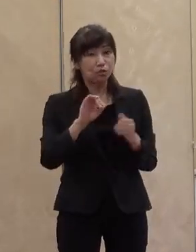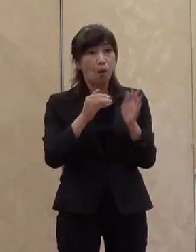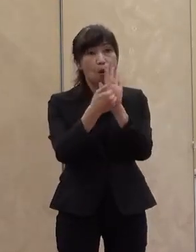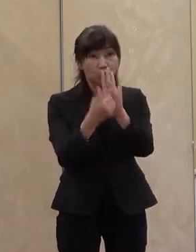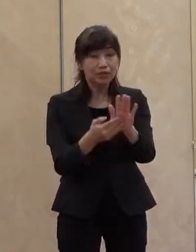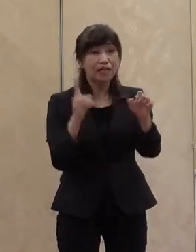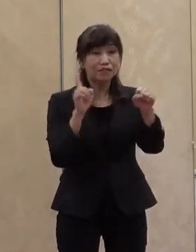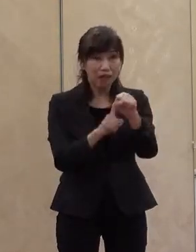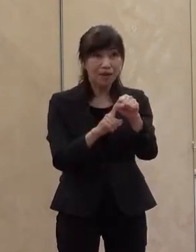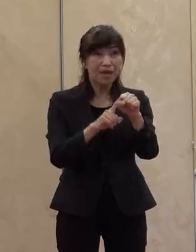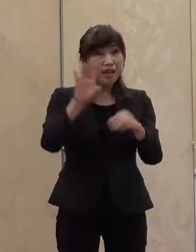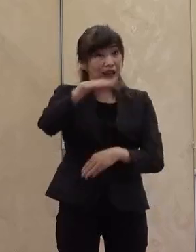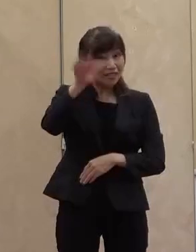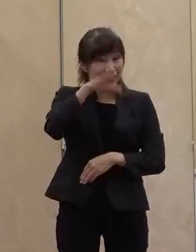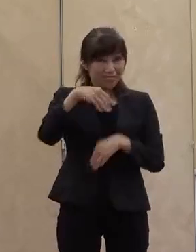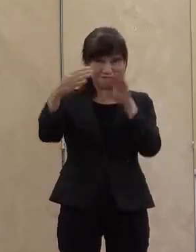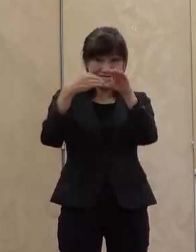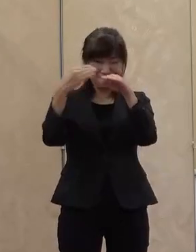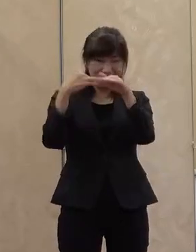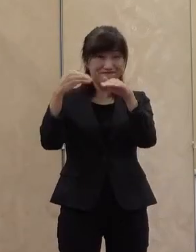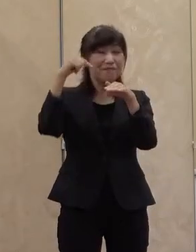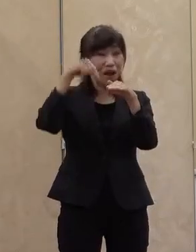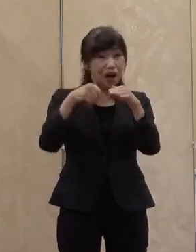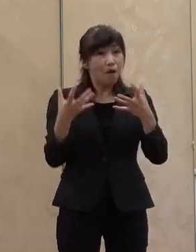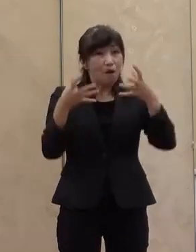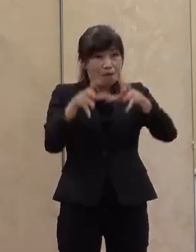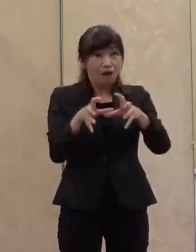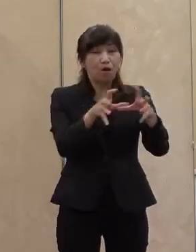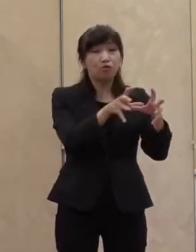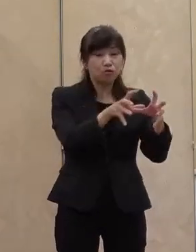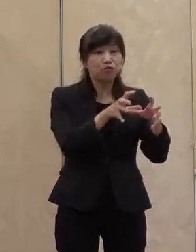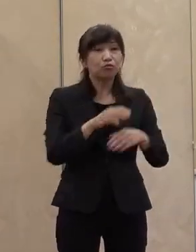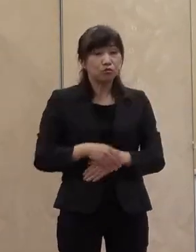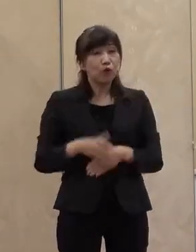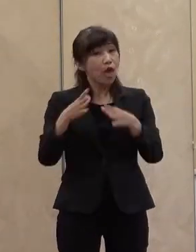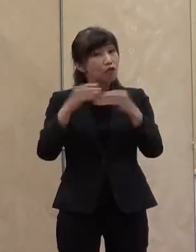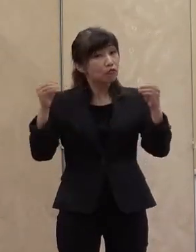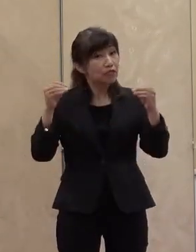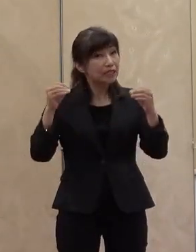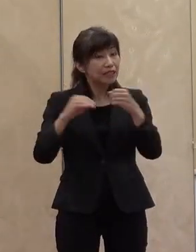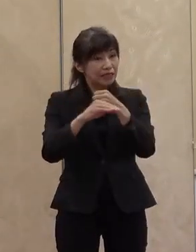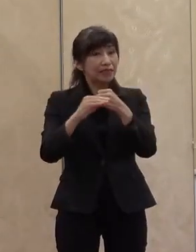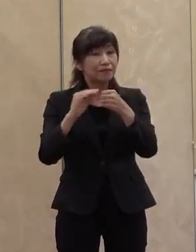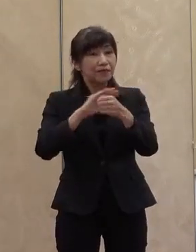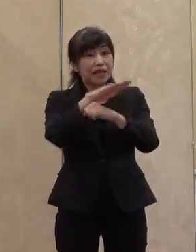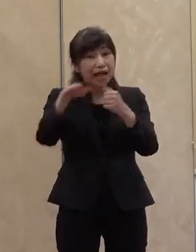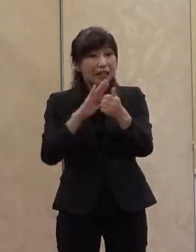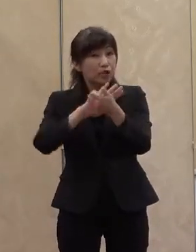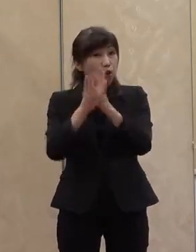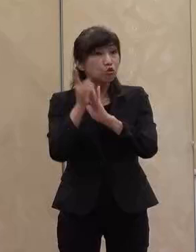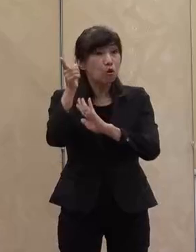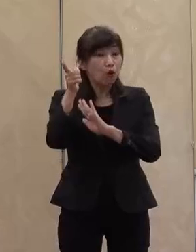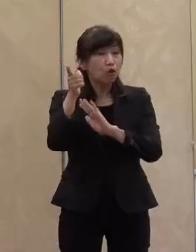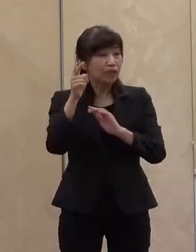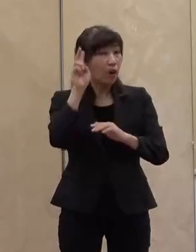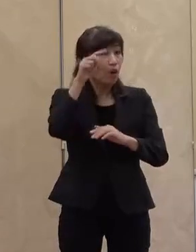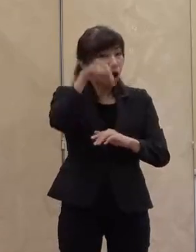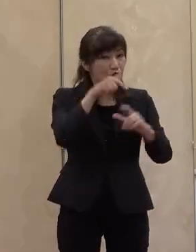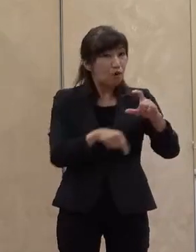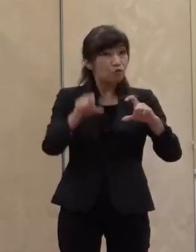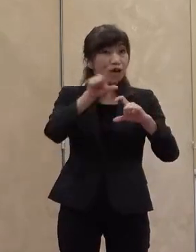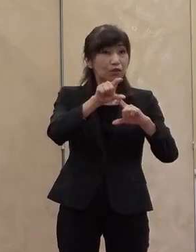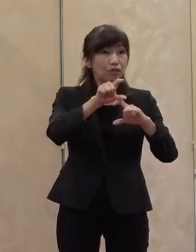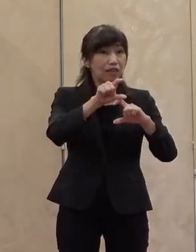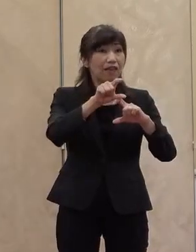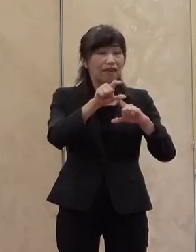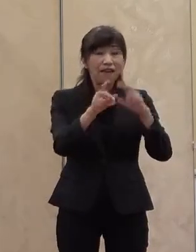の換気扇を導入する、まあ、国の環境省がやっているのに大阪府が上乗せをして、事業者の側から見たら一定条件を満たせば、まあ、負担金